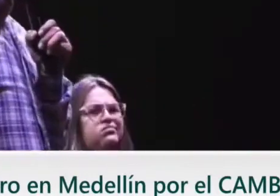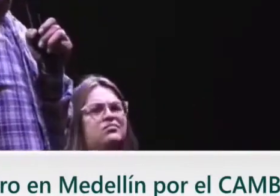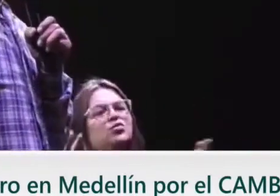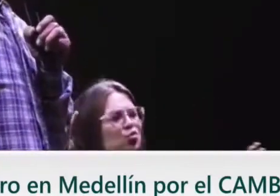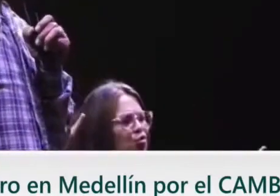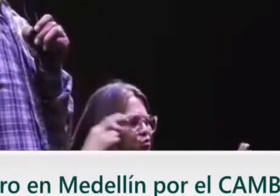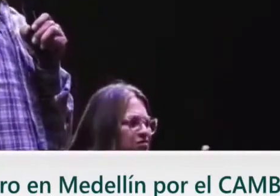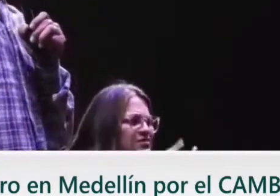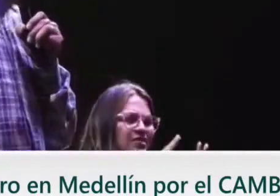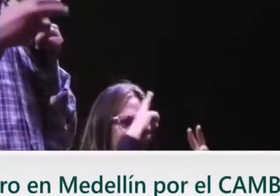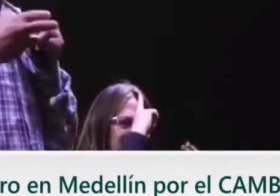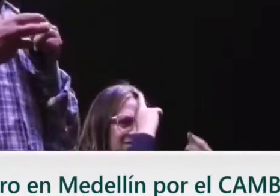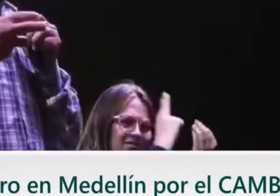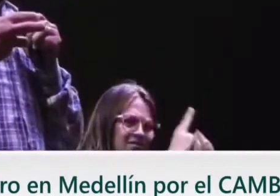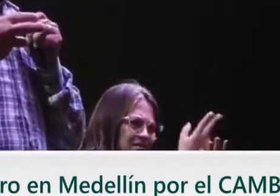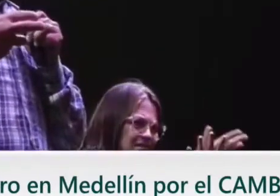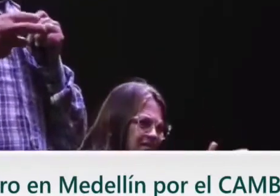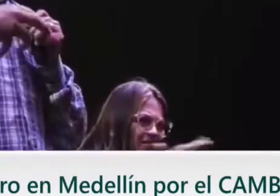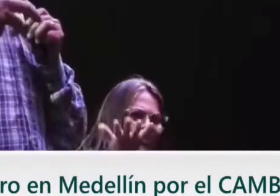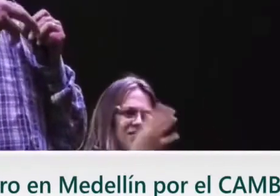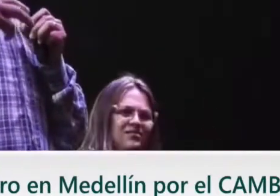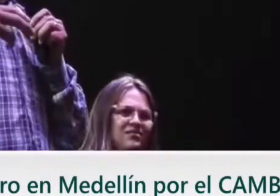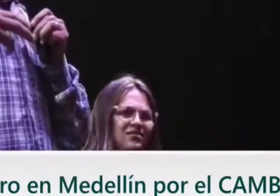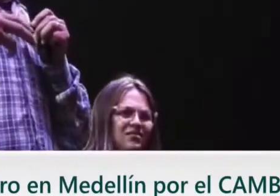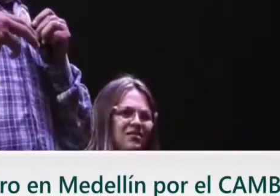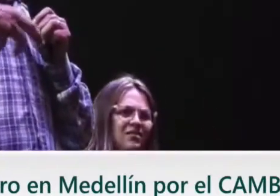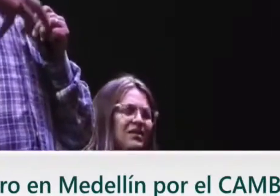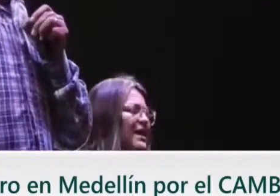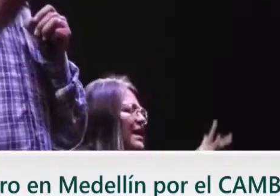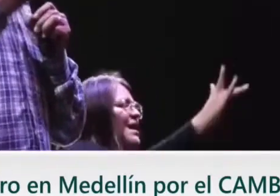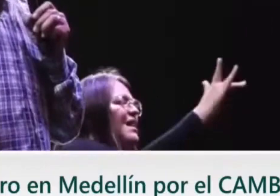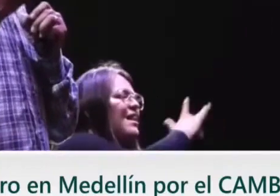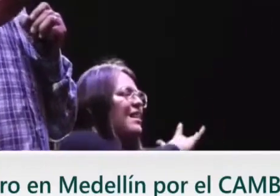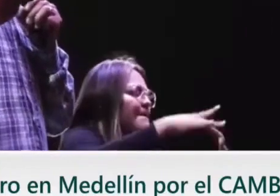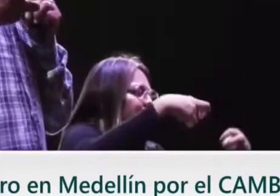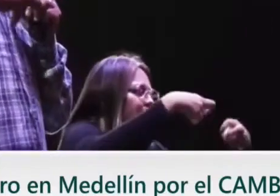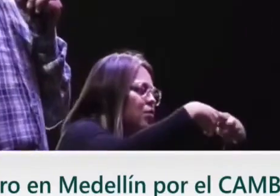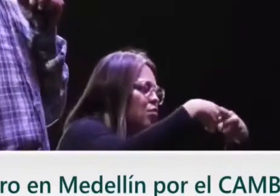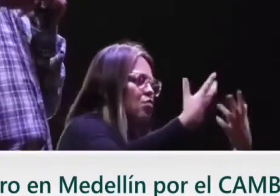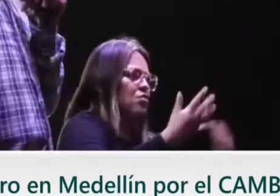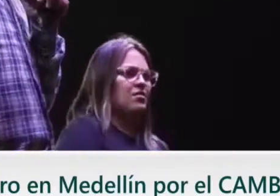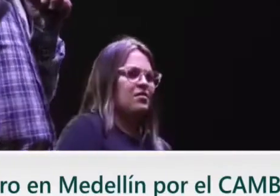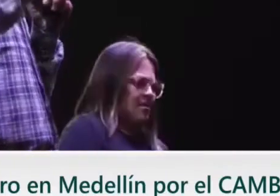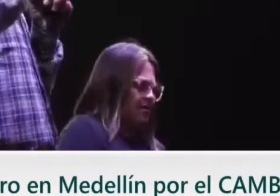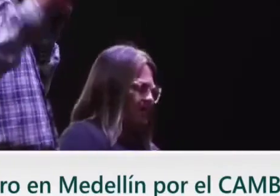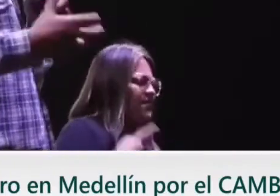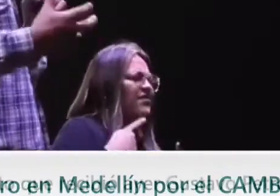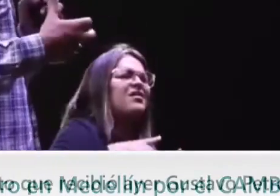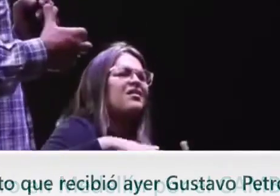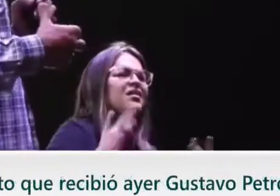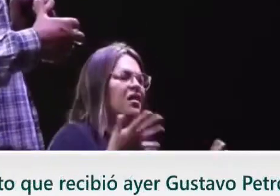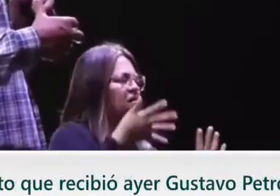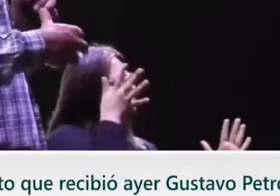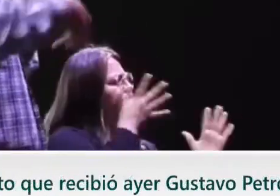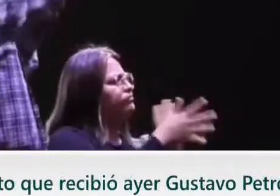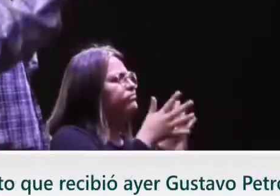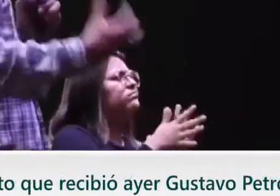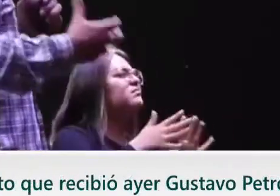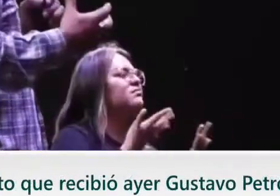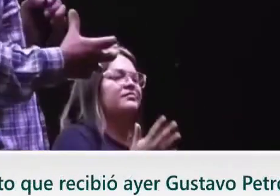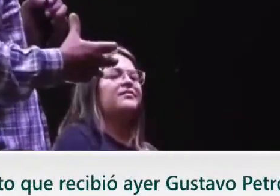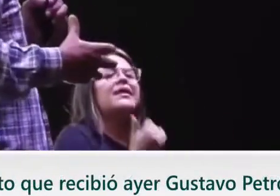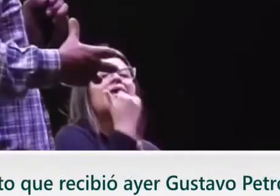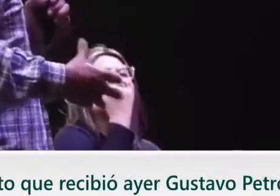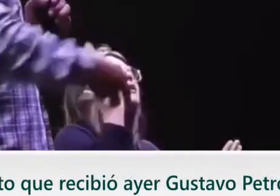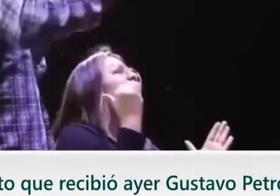diversidad, la energía limpia. ¿Cómo no podemos hablar de vida cuando aquí lo que estamos hablando es,